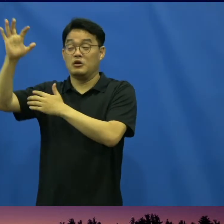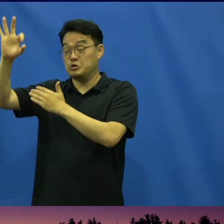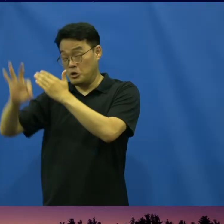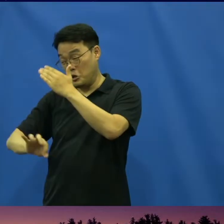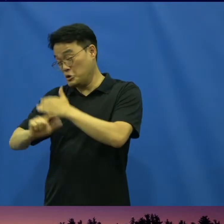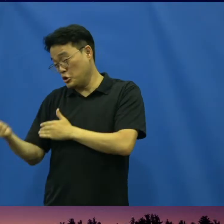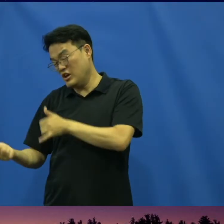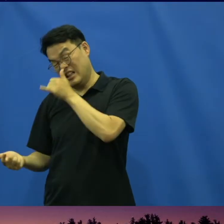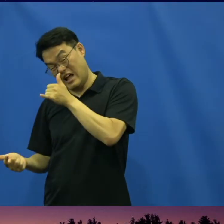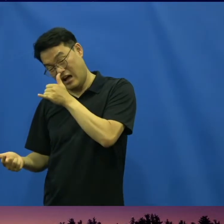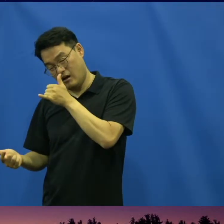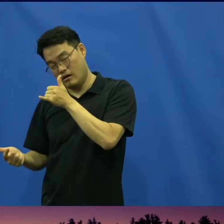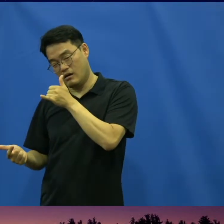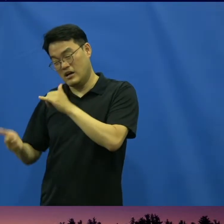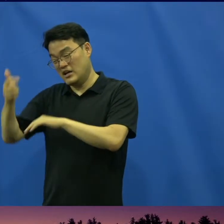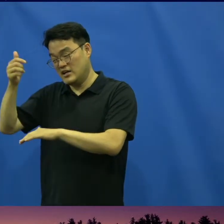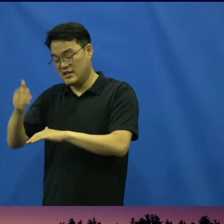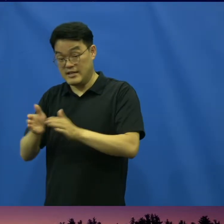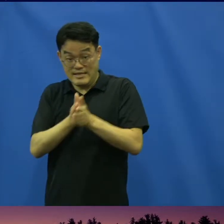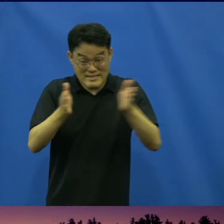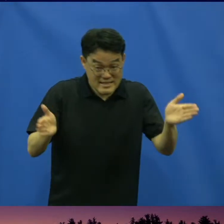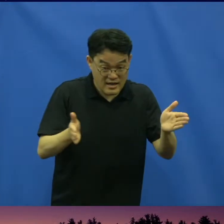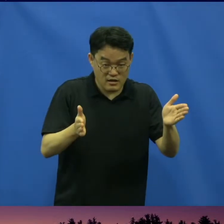때 끝을 생각하는 게 지혜다.